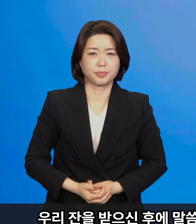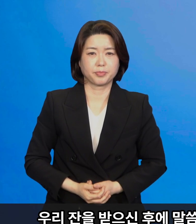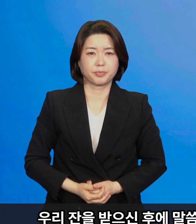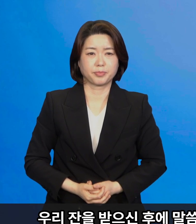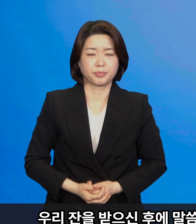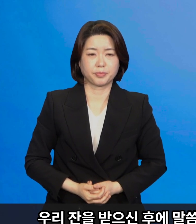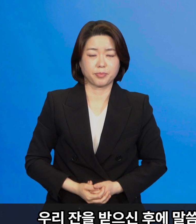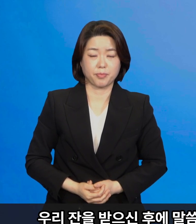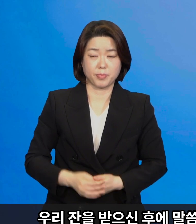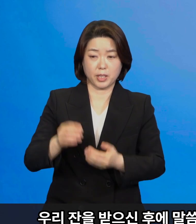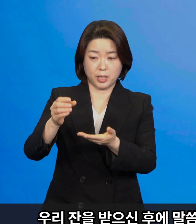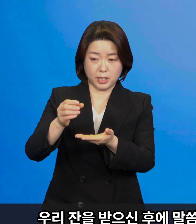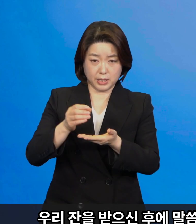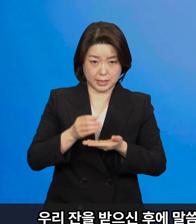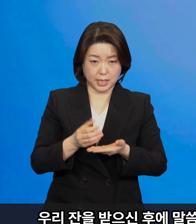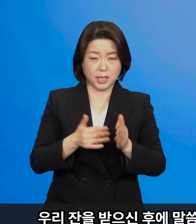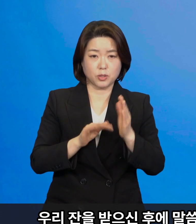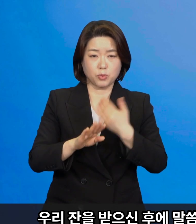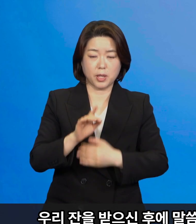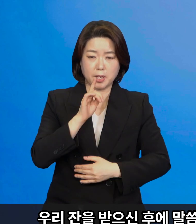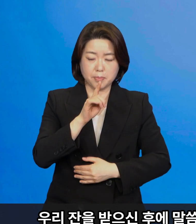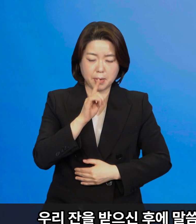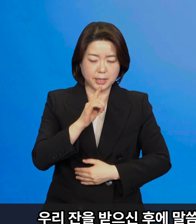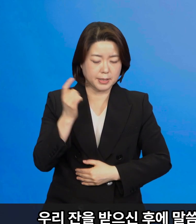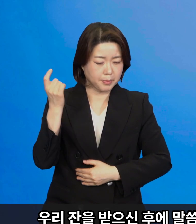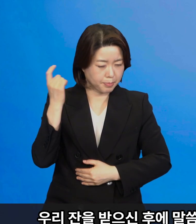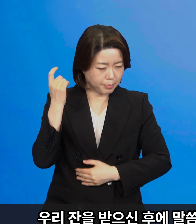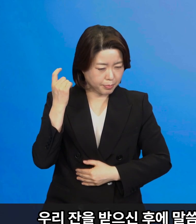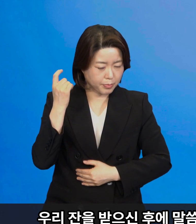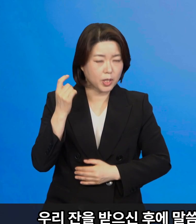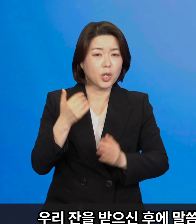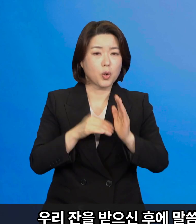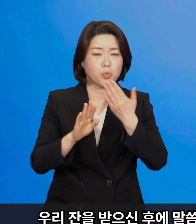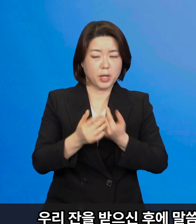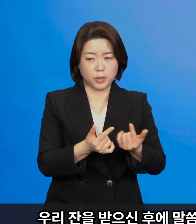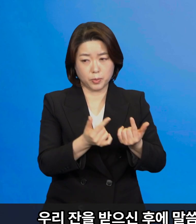또 우리 잔을 받으신 후에 말씀 묵상하시고 함께 드시겠습니다.